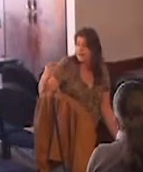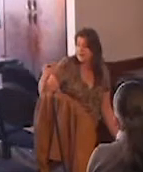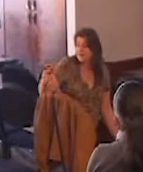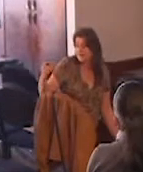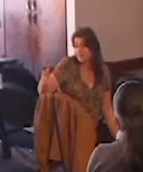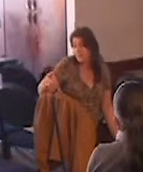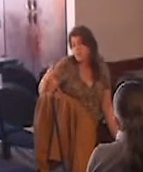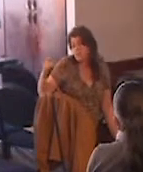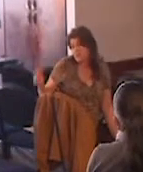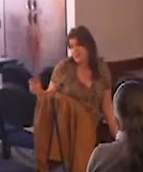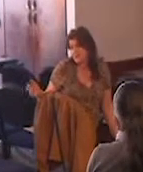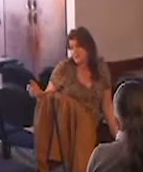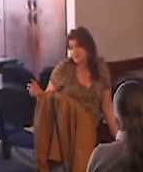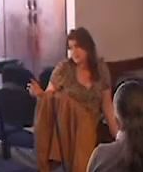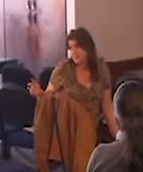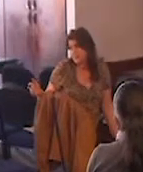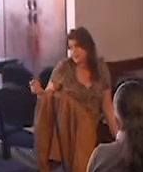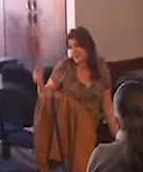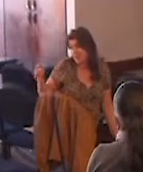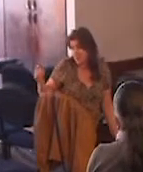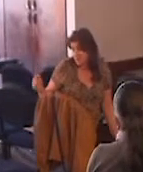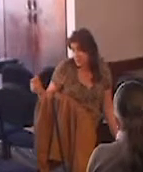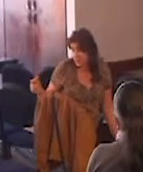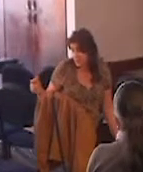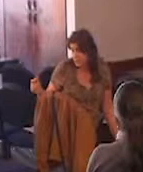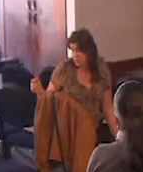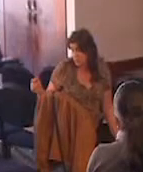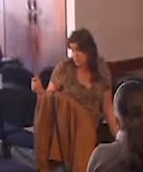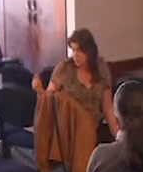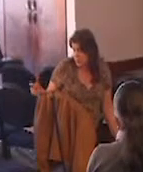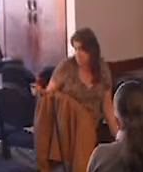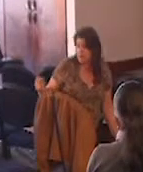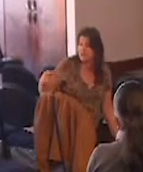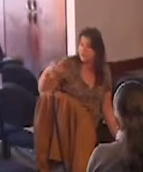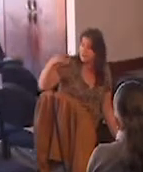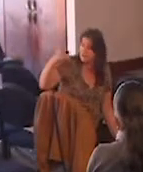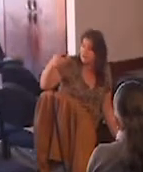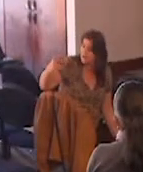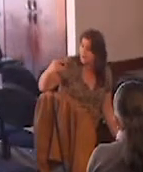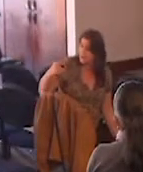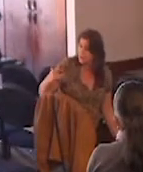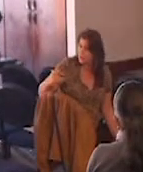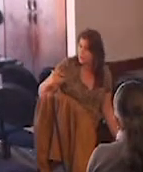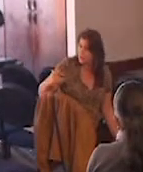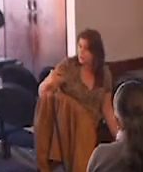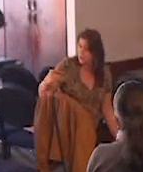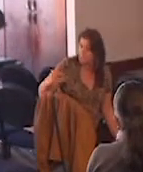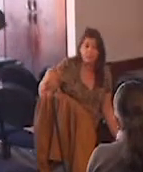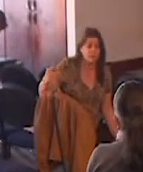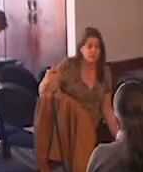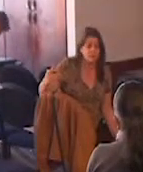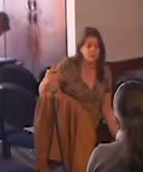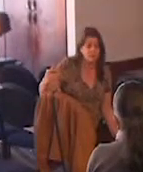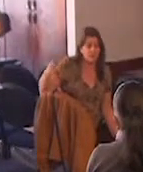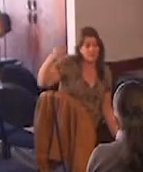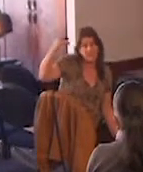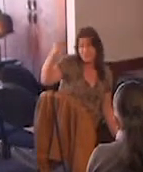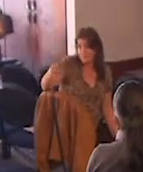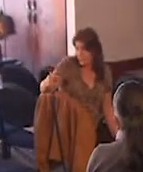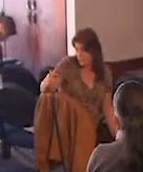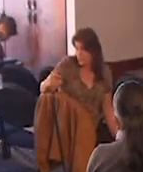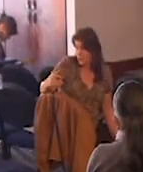mano. Entonces, al trabajarle yo cositas de comunicación, veo que estoy haciendo